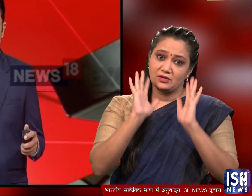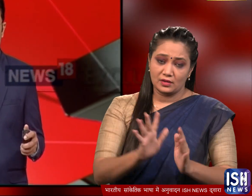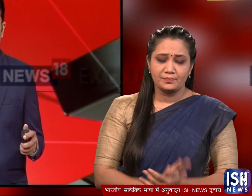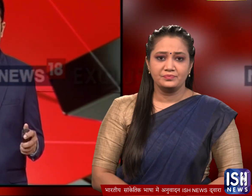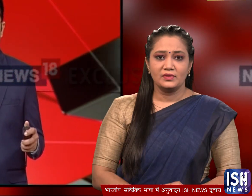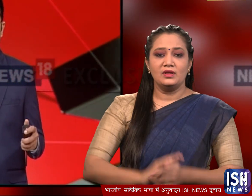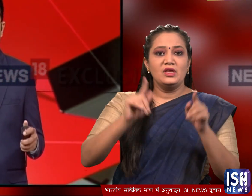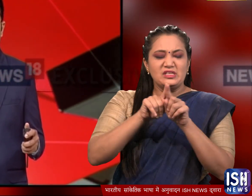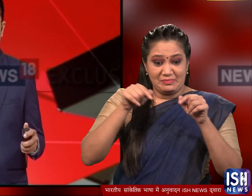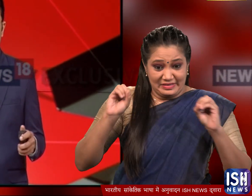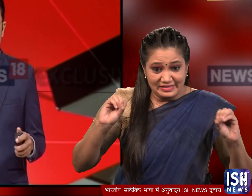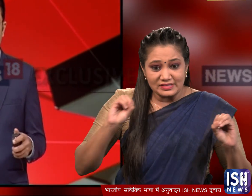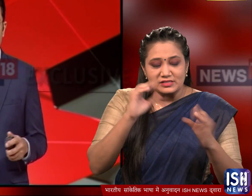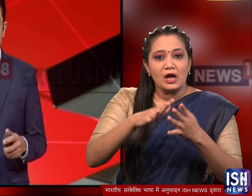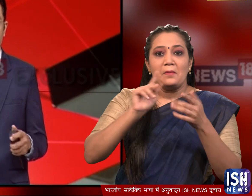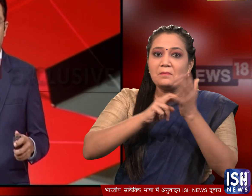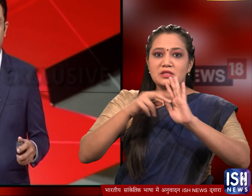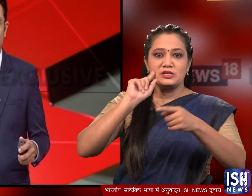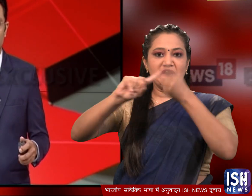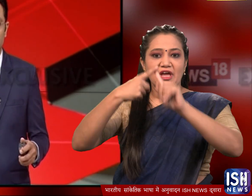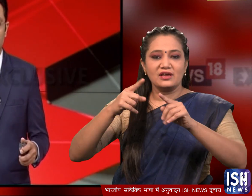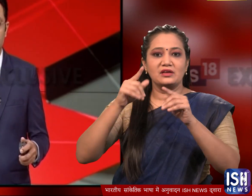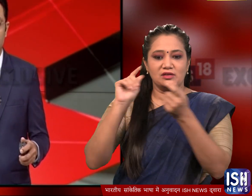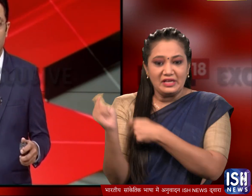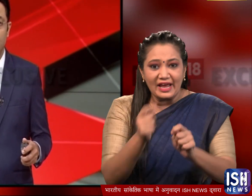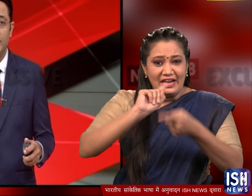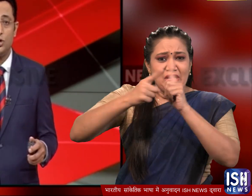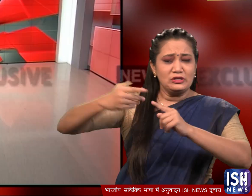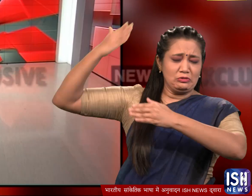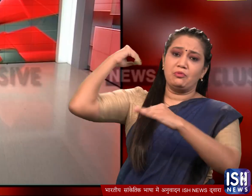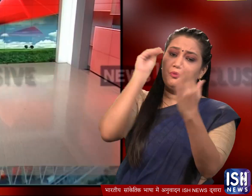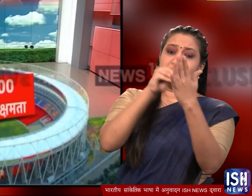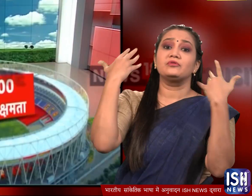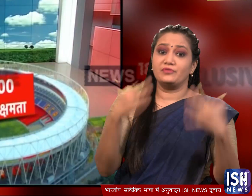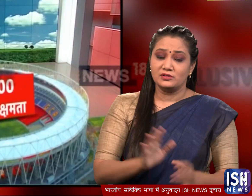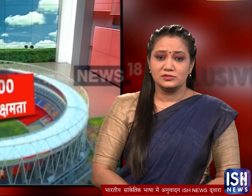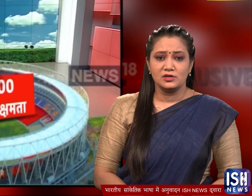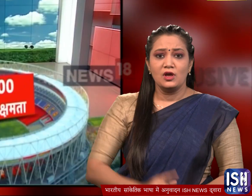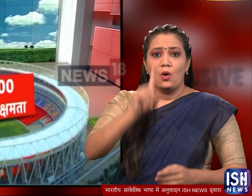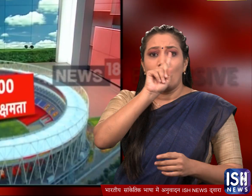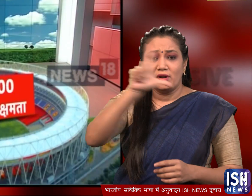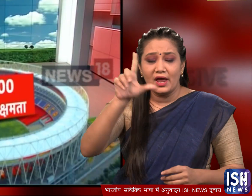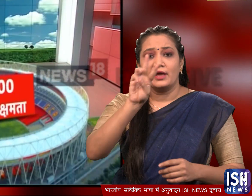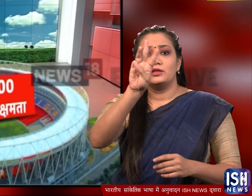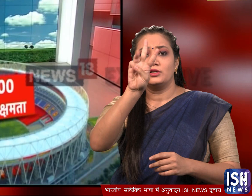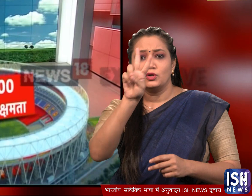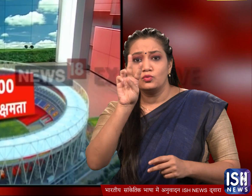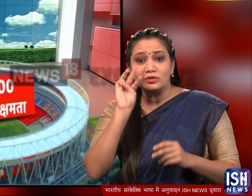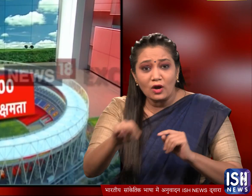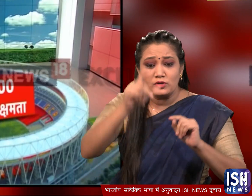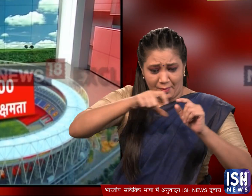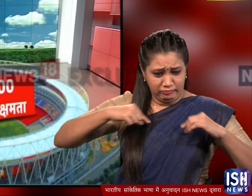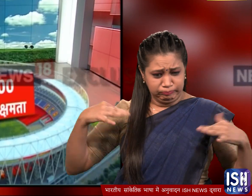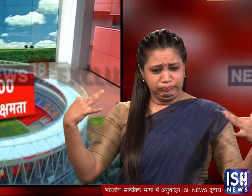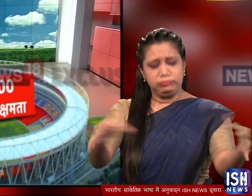जिसकी शुरुआत को क्रिकेट जगत की एक ऐतिहासिक घटना के तौर पर देखा जा रहा है, क्योंकि नरेंद्र मोदी स्टेडियम में 1,32,000 लोगों के